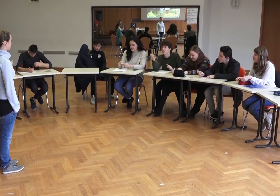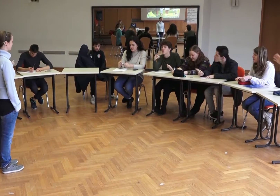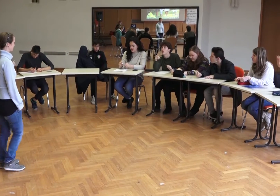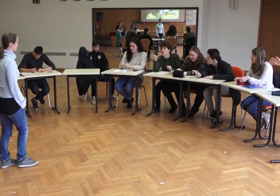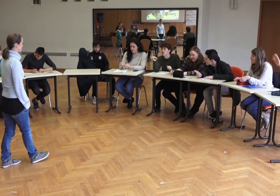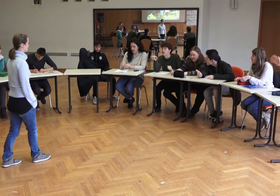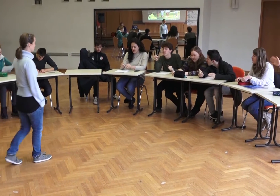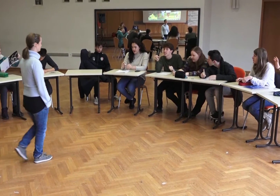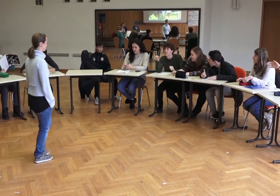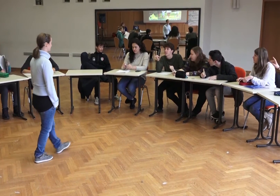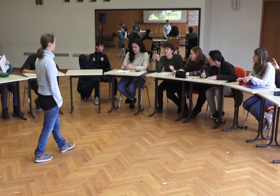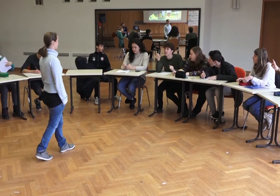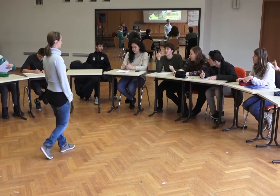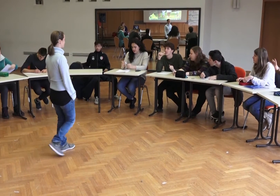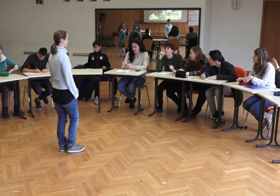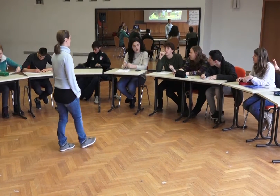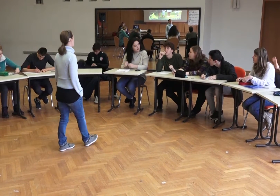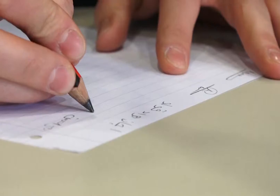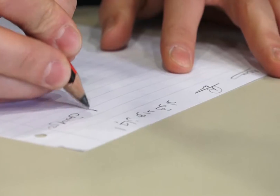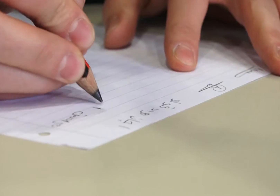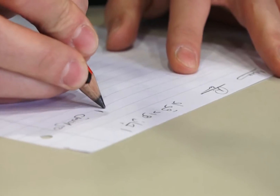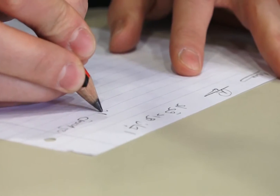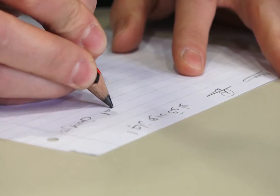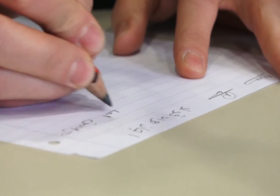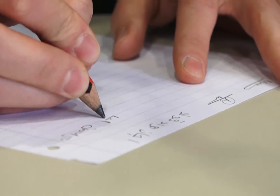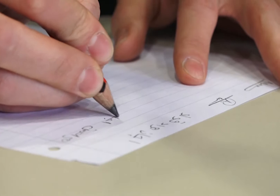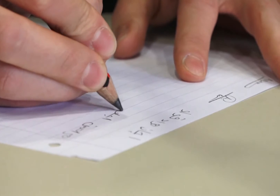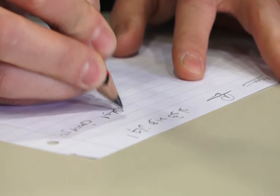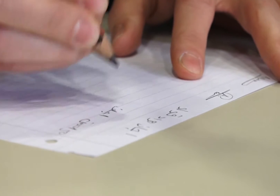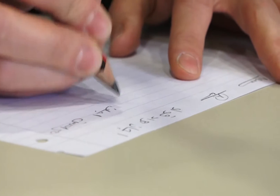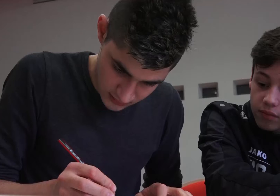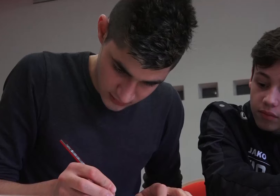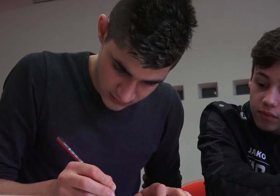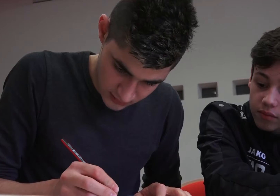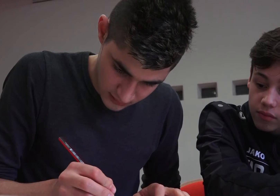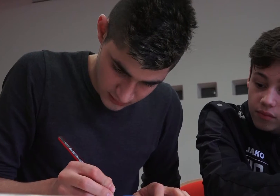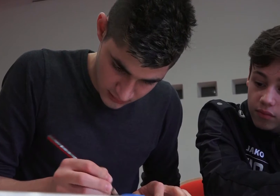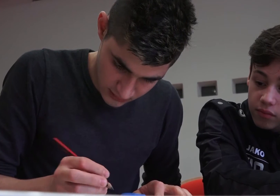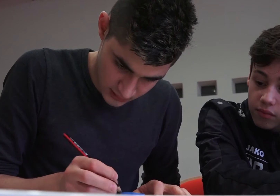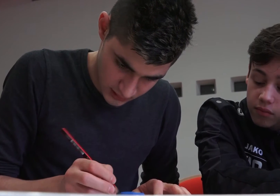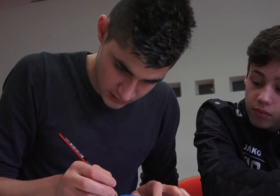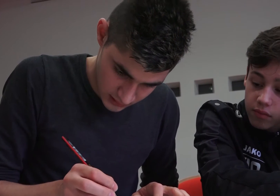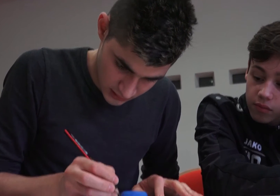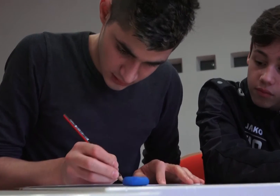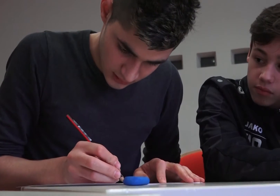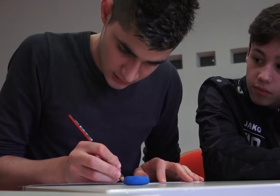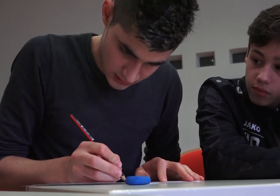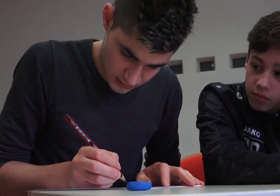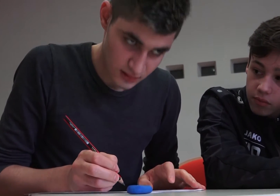Bühne bringen. Das lernt man am besten in der Tanz-AG oder im Unterricht selbst. Arjan ist vor einem Jahr als Flüchtling vom Irak